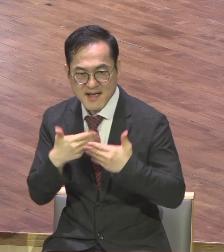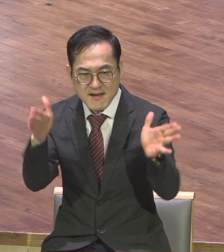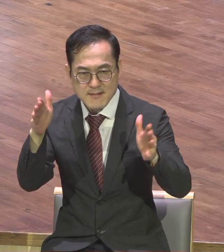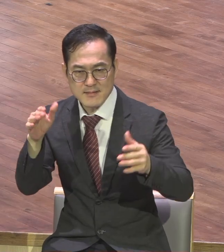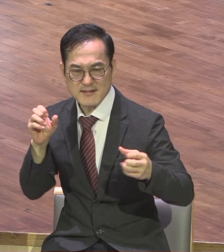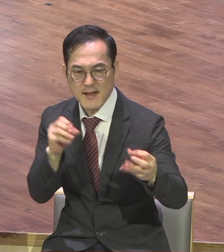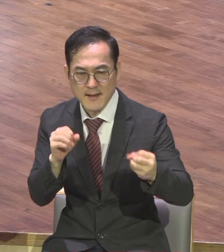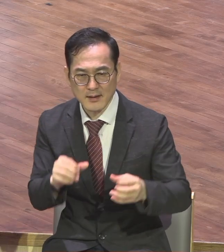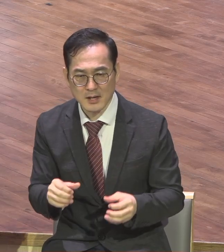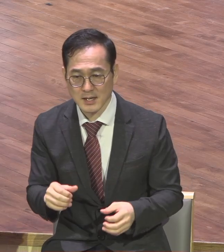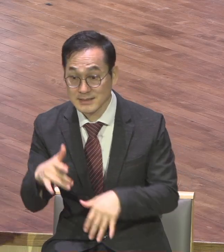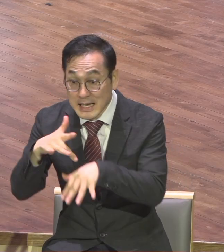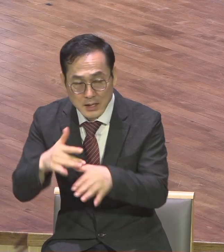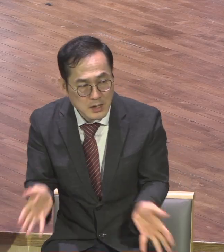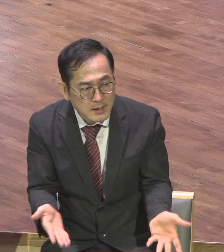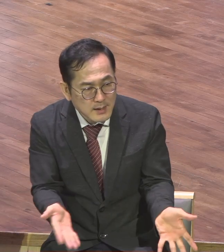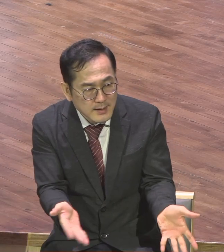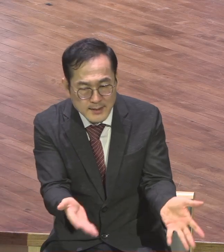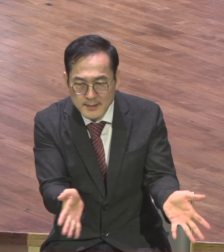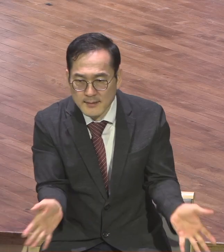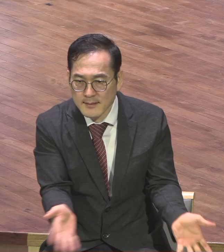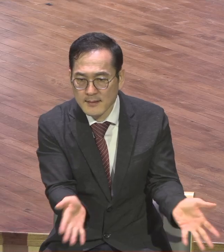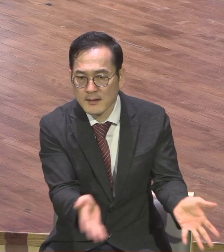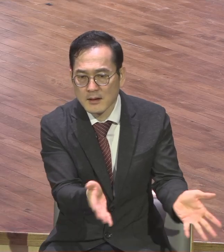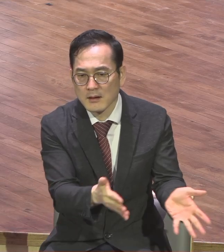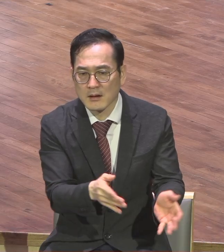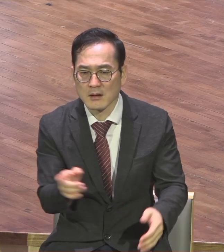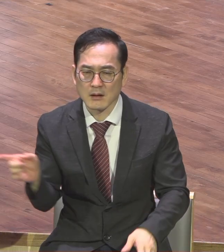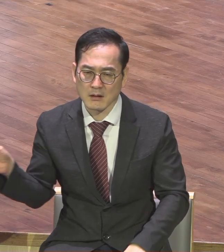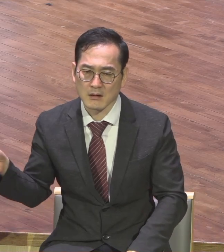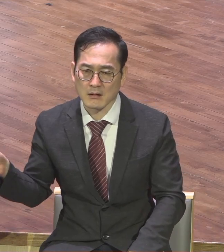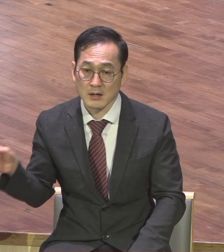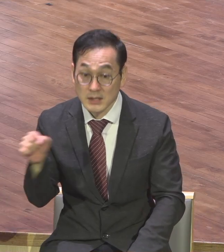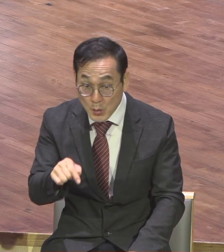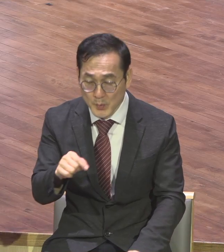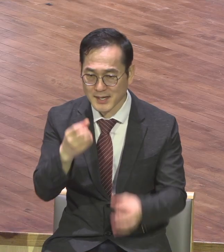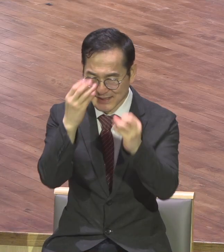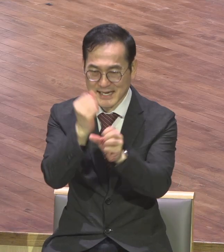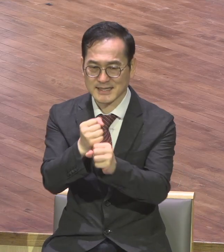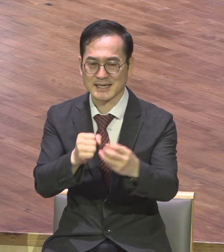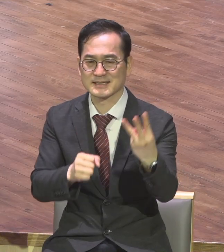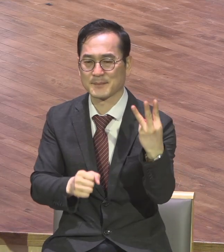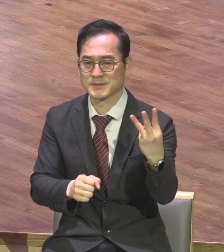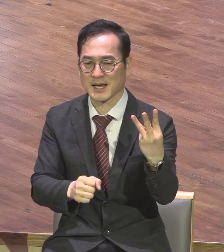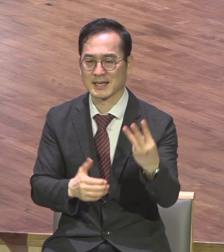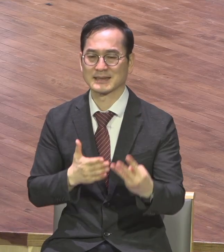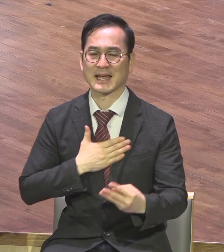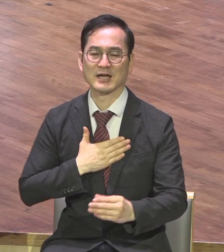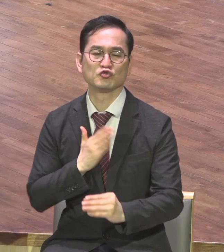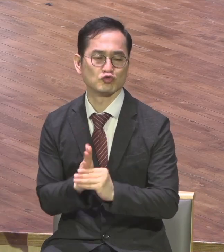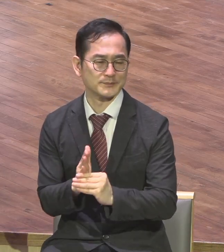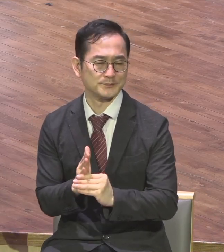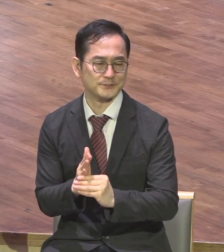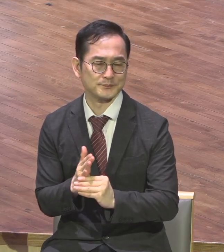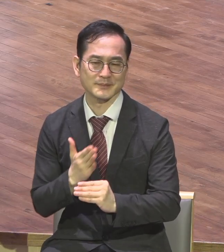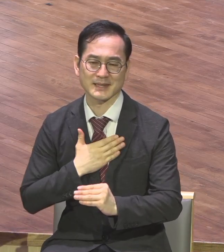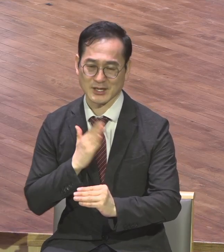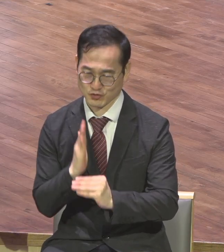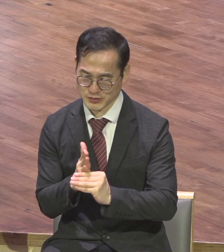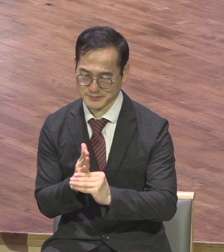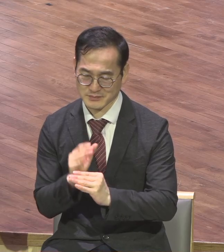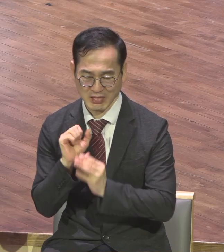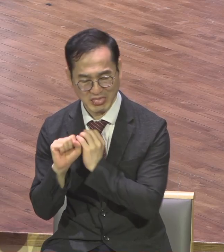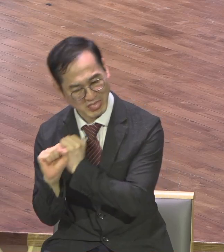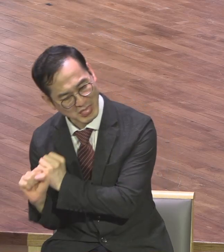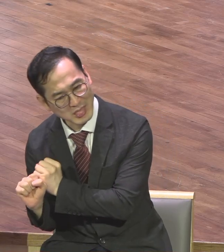유혹합니다. 그 내용이 뭐예요? 창세기 3장의 나중심이에요. 나, 내 자존심, 내 이름,